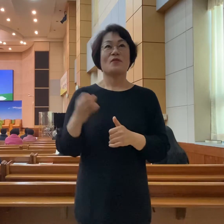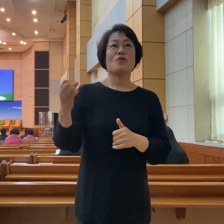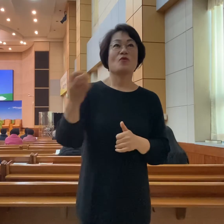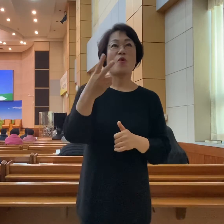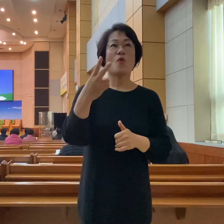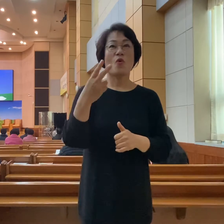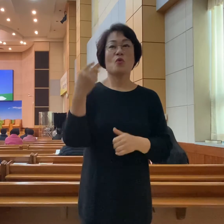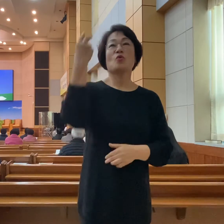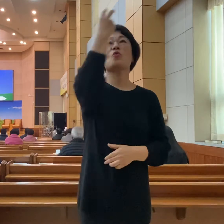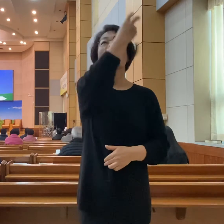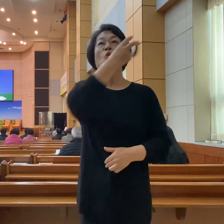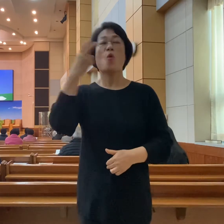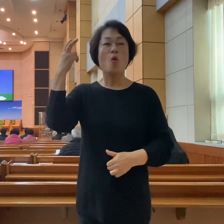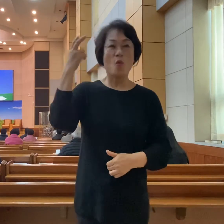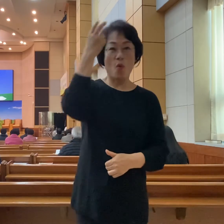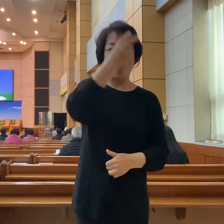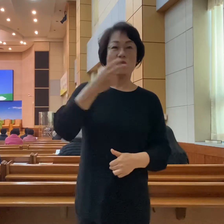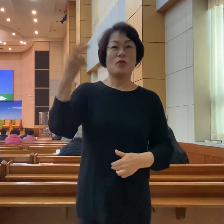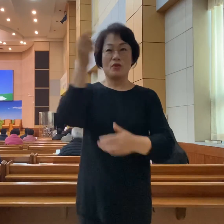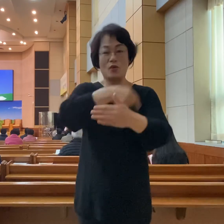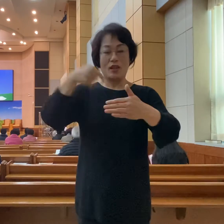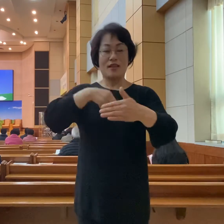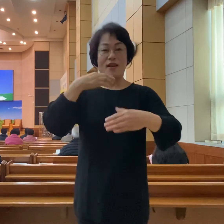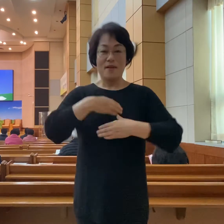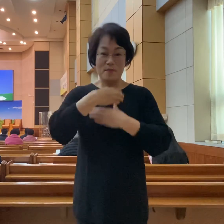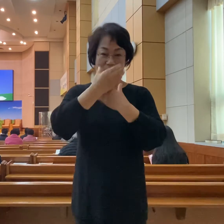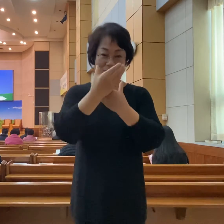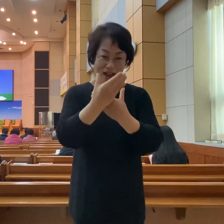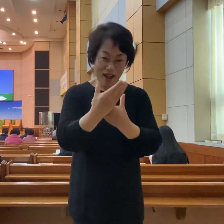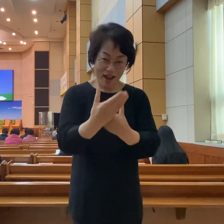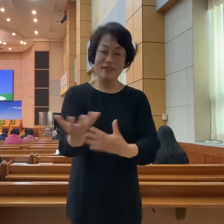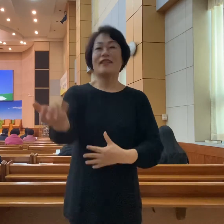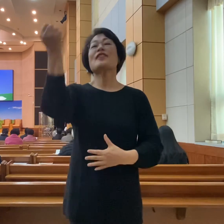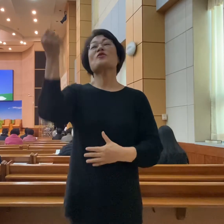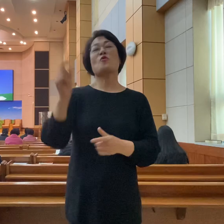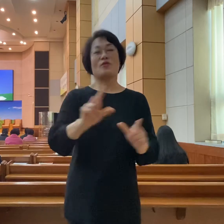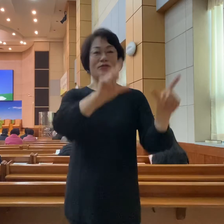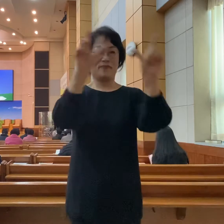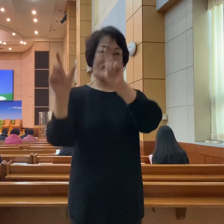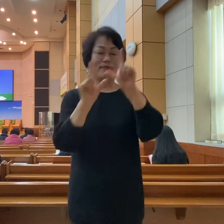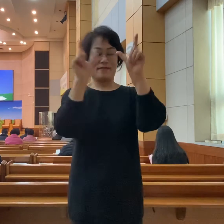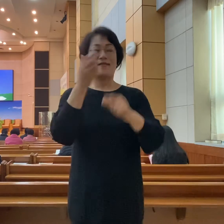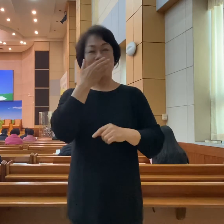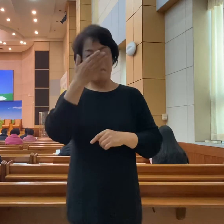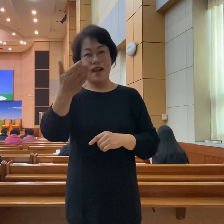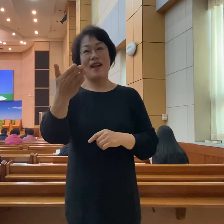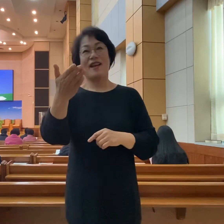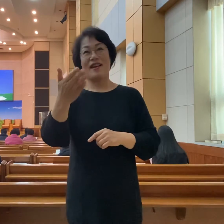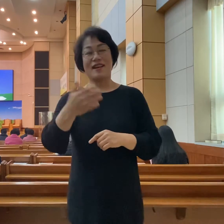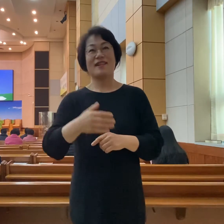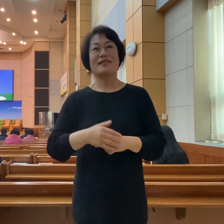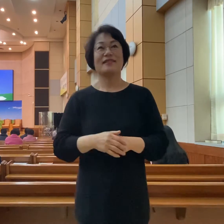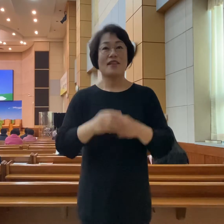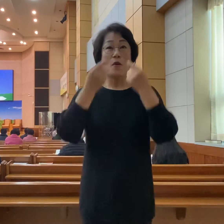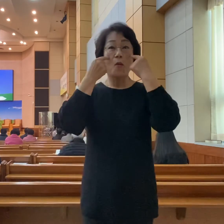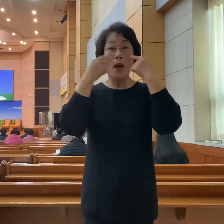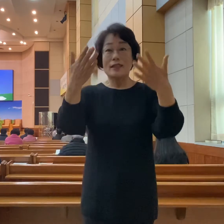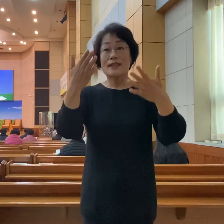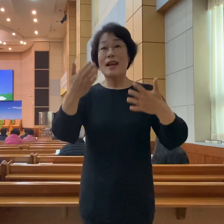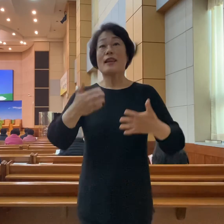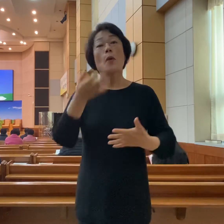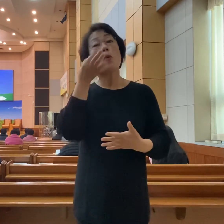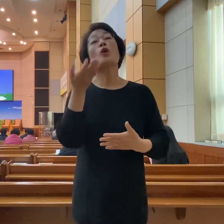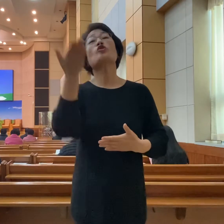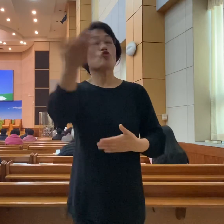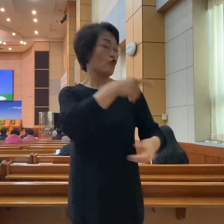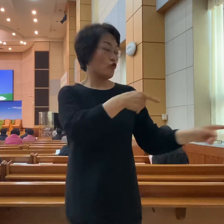또 돌봄 가운데에서 평안함을 누리며 살아갈 수 있는 자인가 하는 것을 분명하게